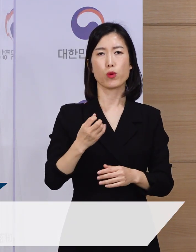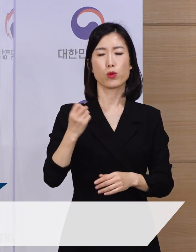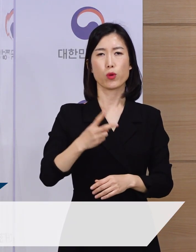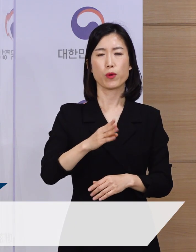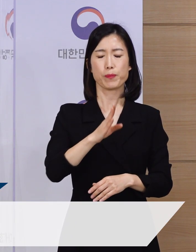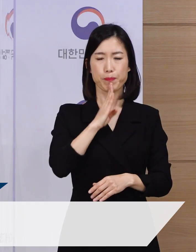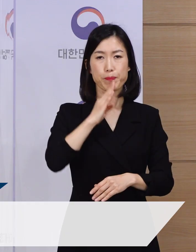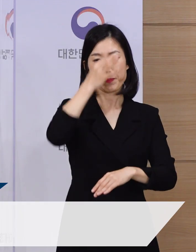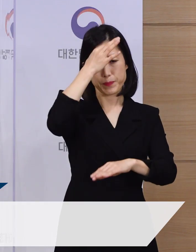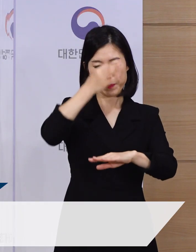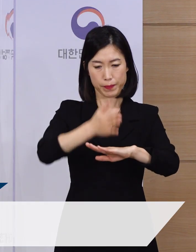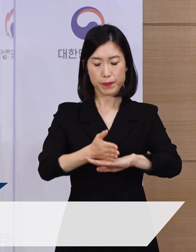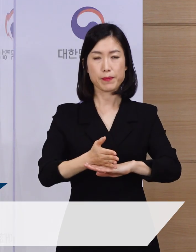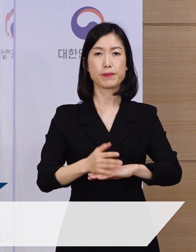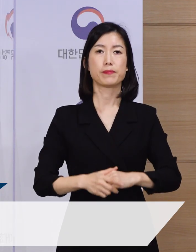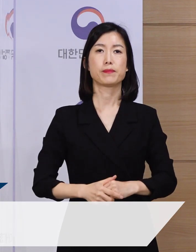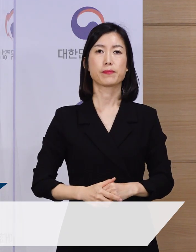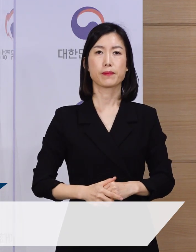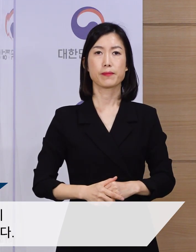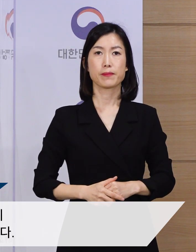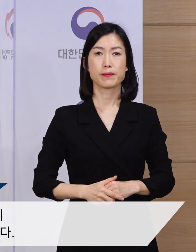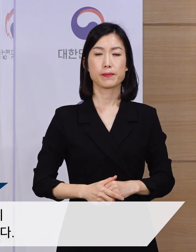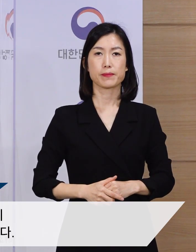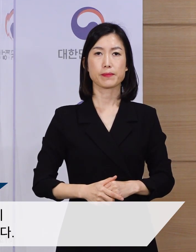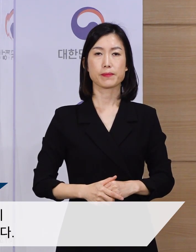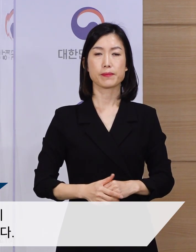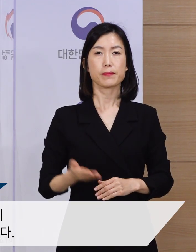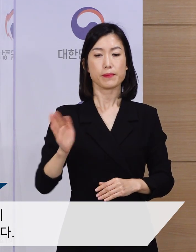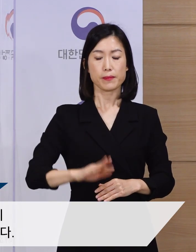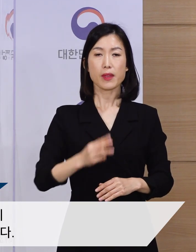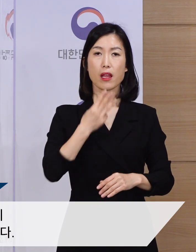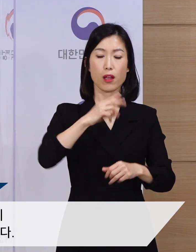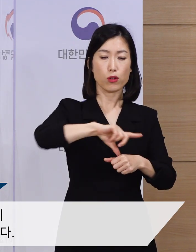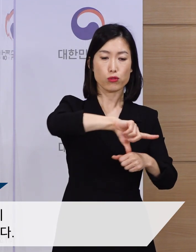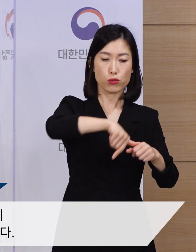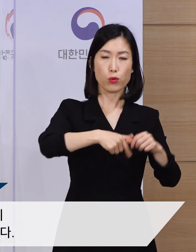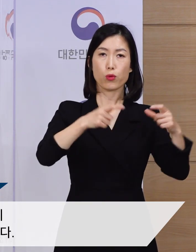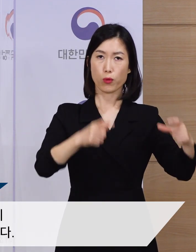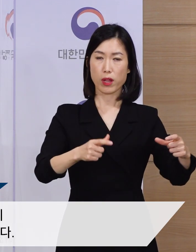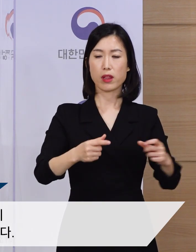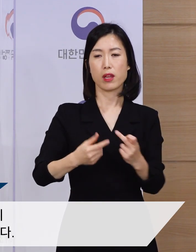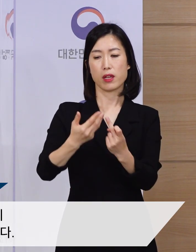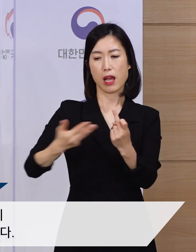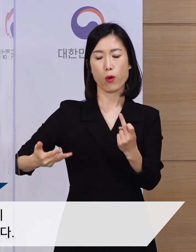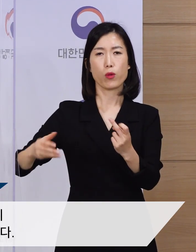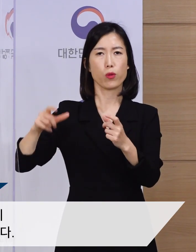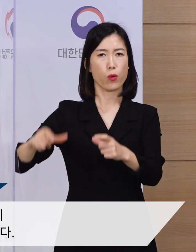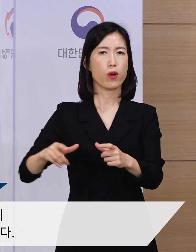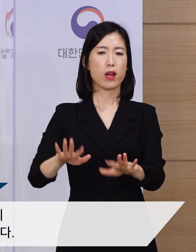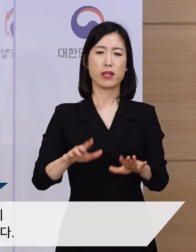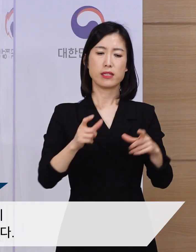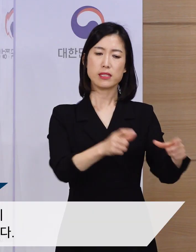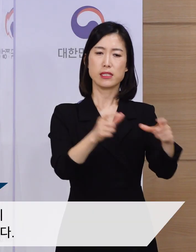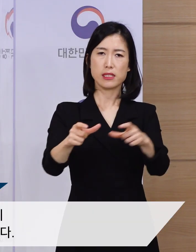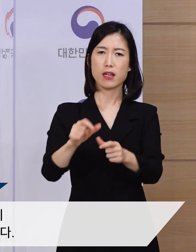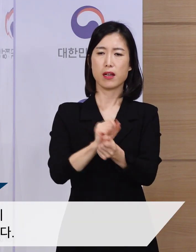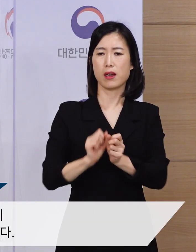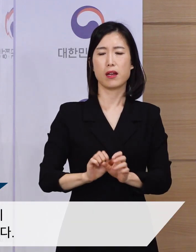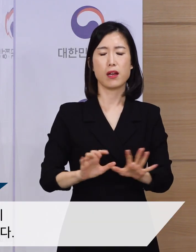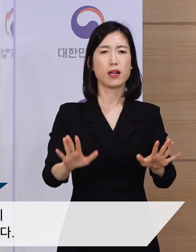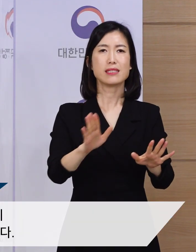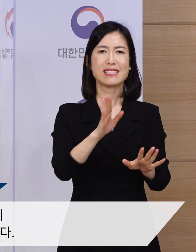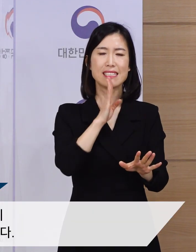진심으로 송구스럽습니다. 그러나 수도권과 강원권은 이제 지역사회 유행이 본격적으로